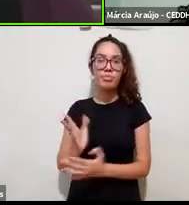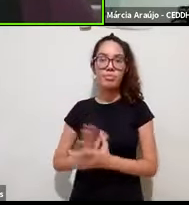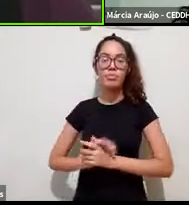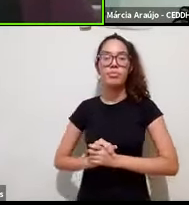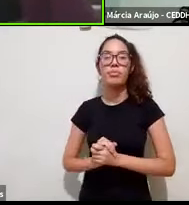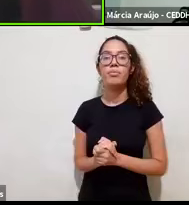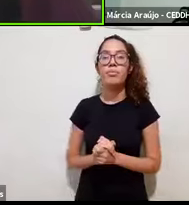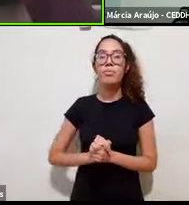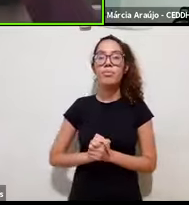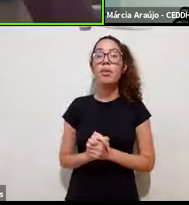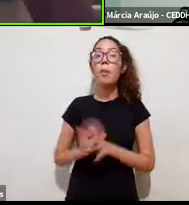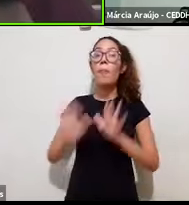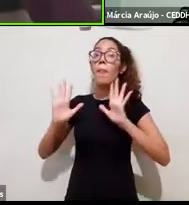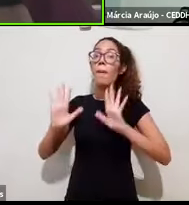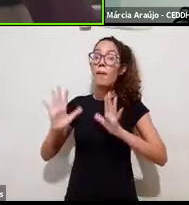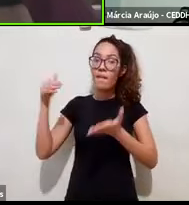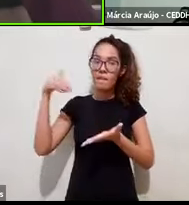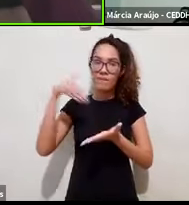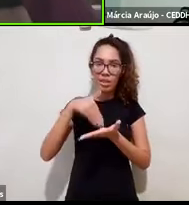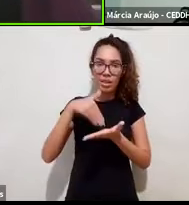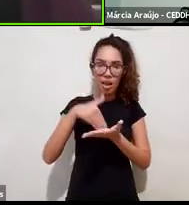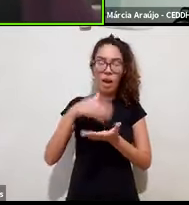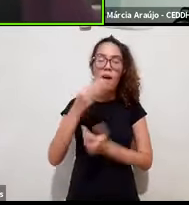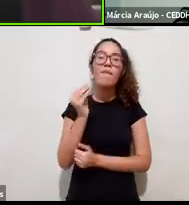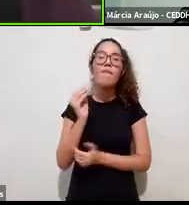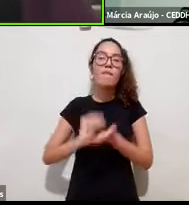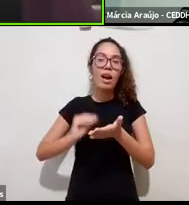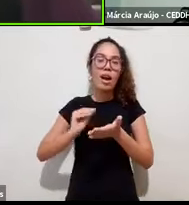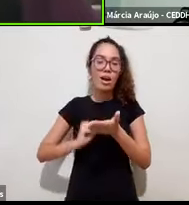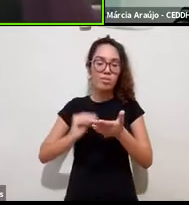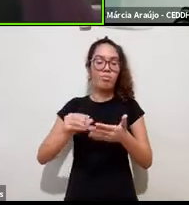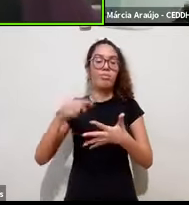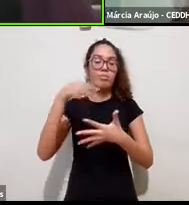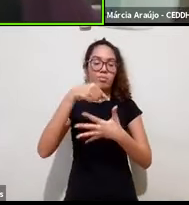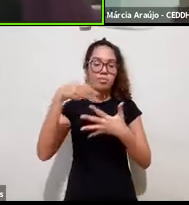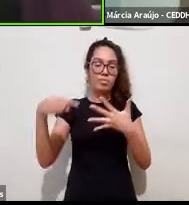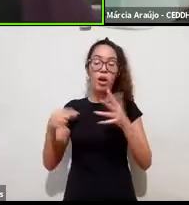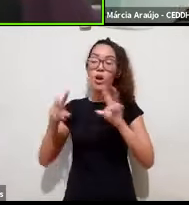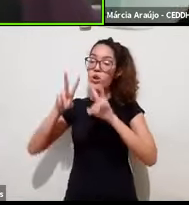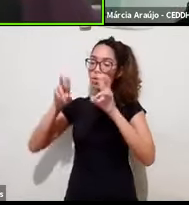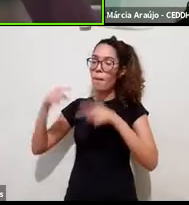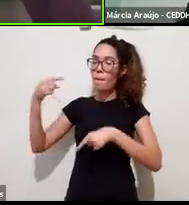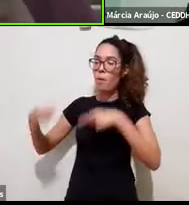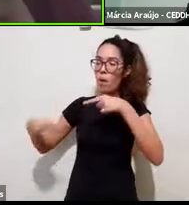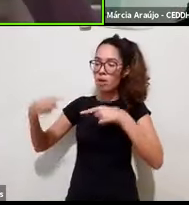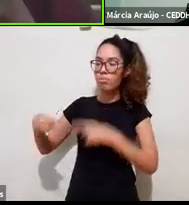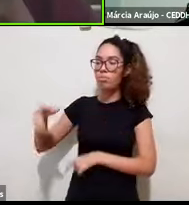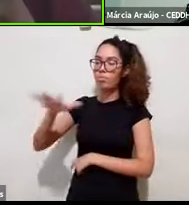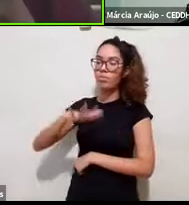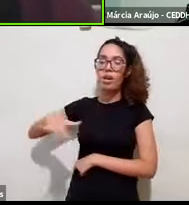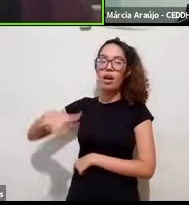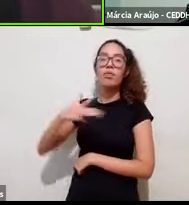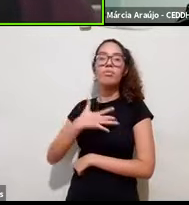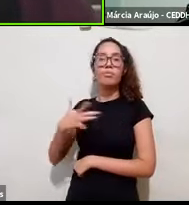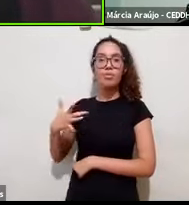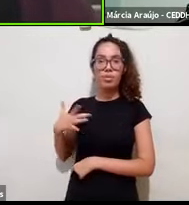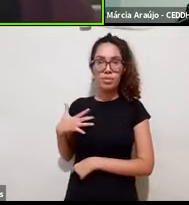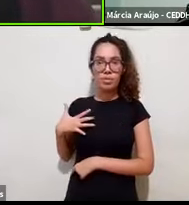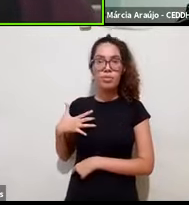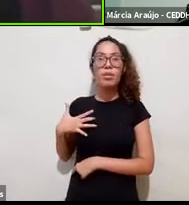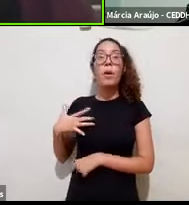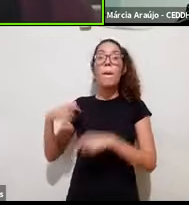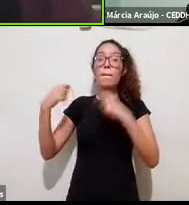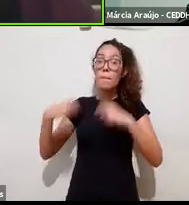para finalizar, eu acho que tem alguns pontos muito importantes em relação à política municipal de saúde, que a gente precisa ter uma narrativa forte